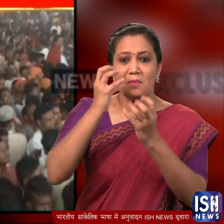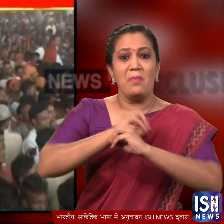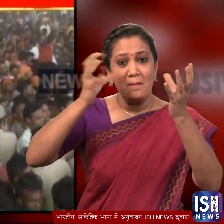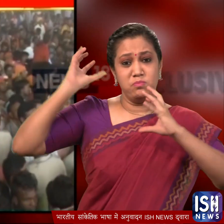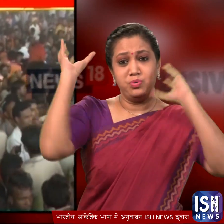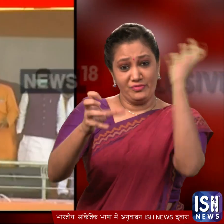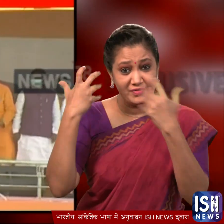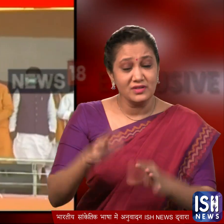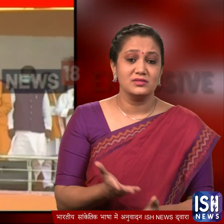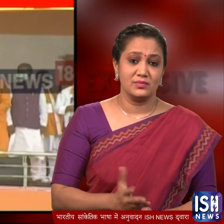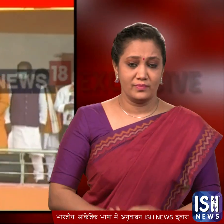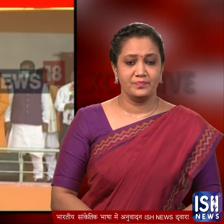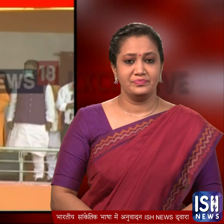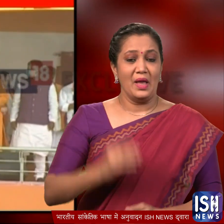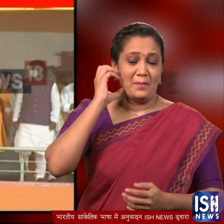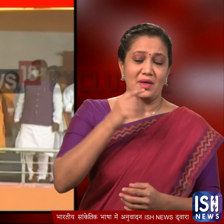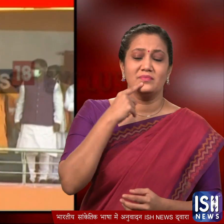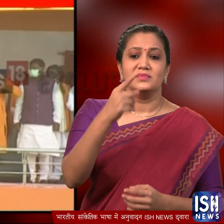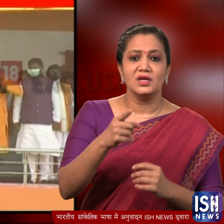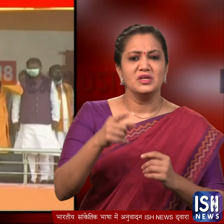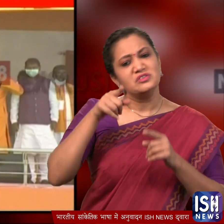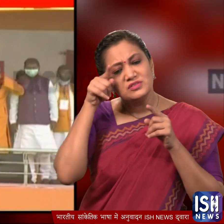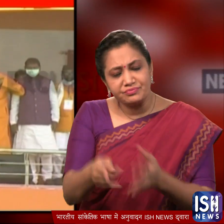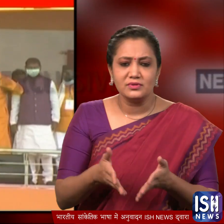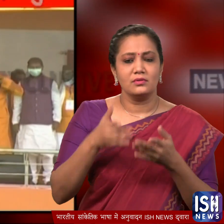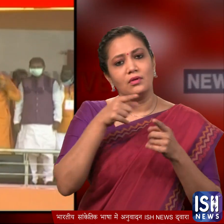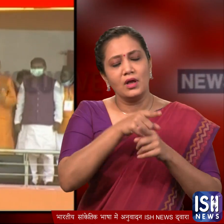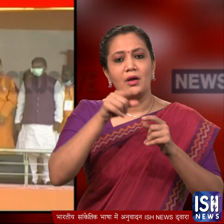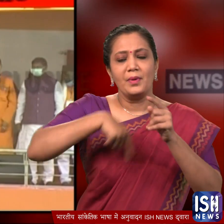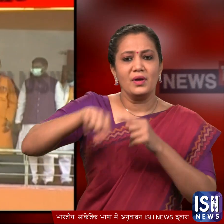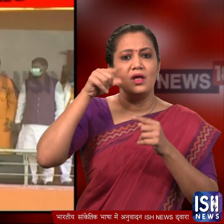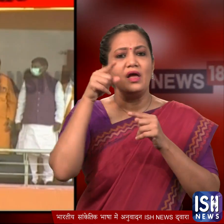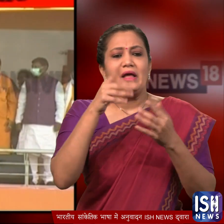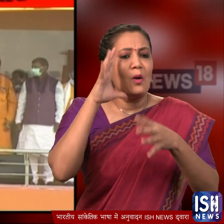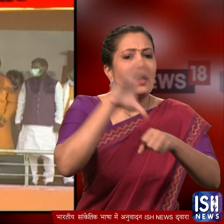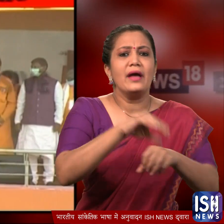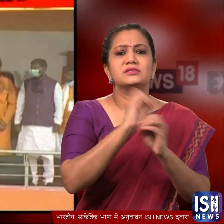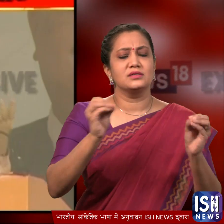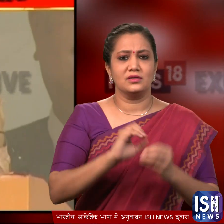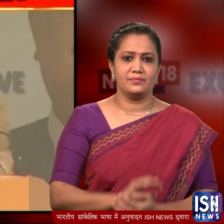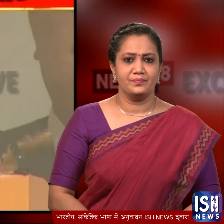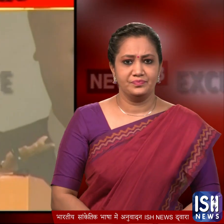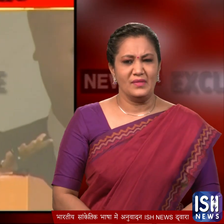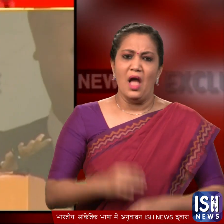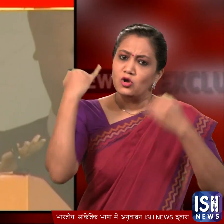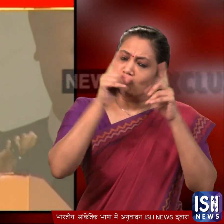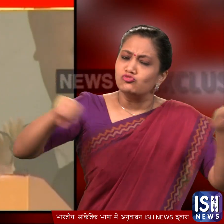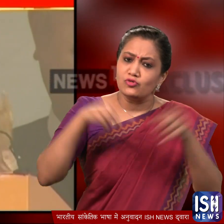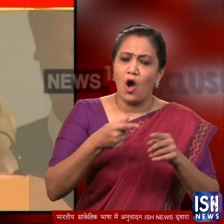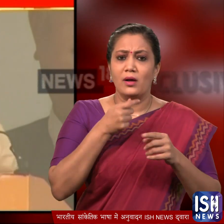बम फेंके गए। प्रधानमंत्री ने यह भी आरोप लगाया कि जानबूझकर हिंसा से जुड़े लोगों पर कार्रवाई नहीं की जाती। क्राइम